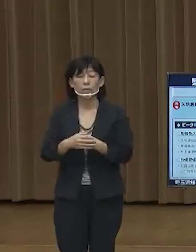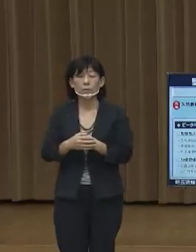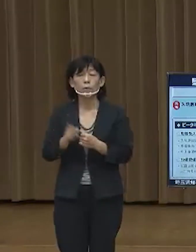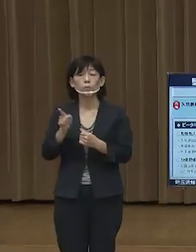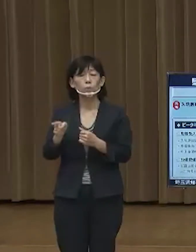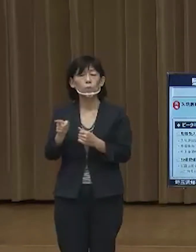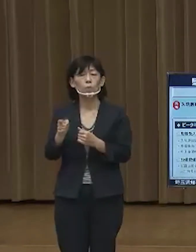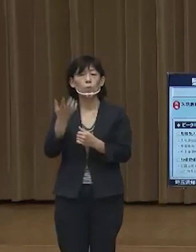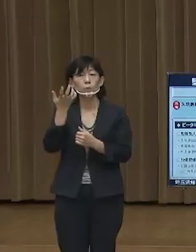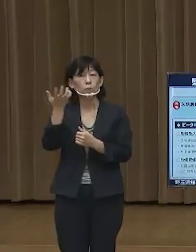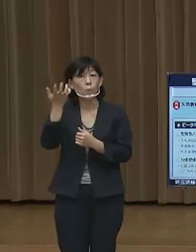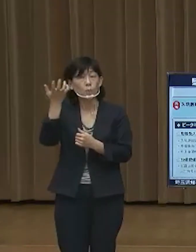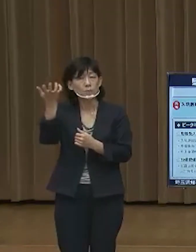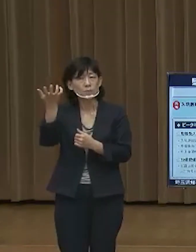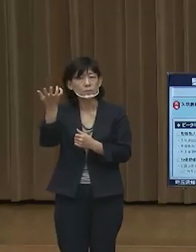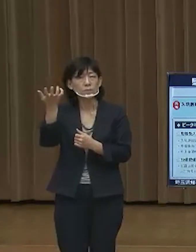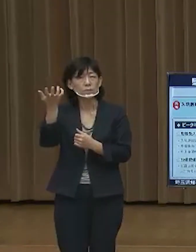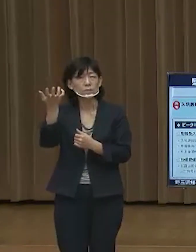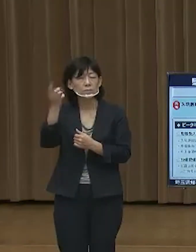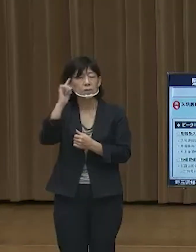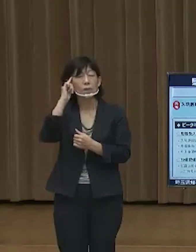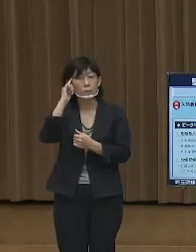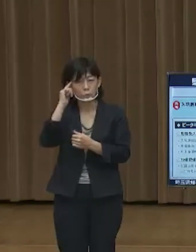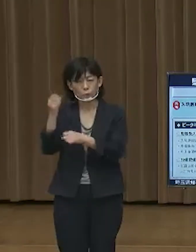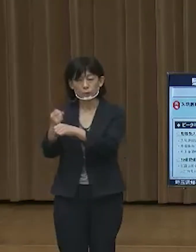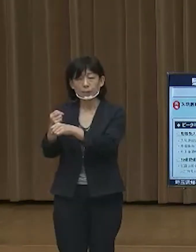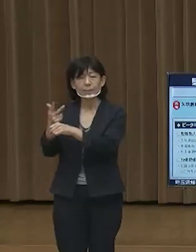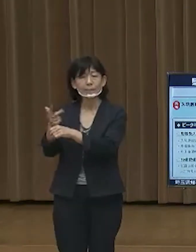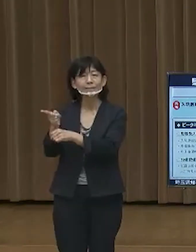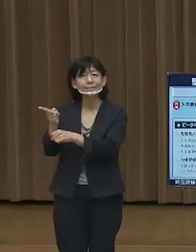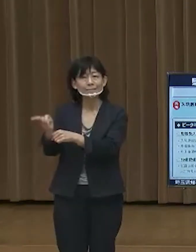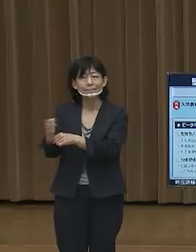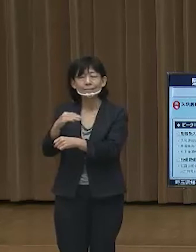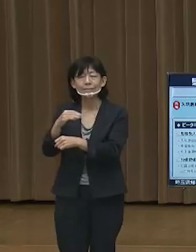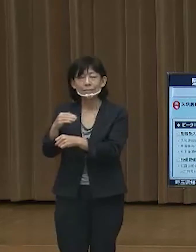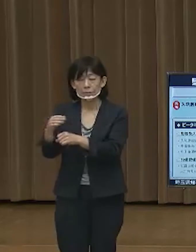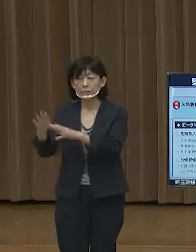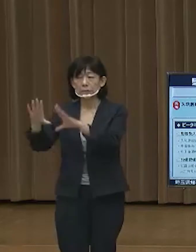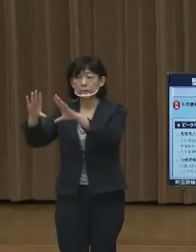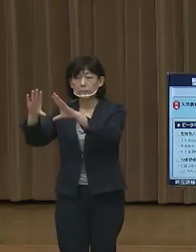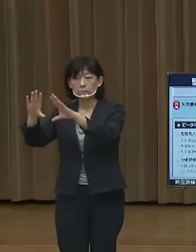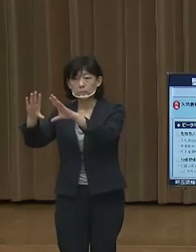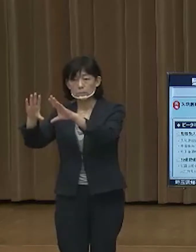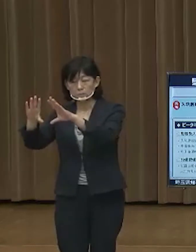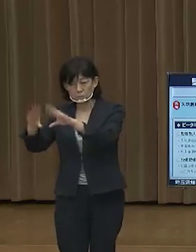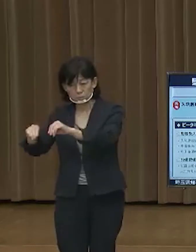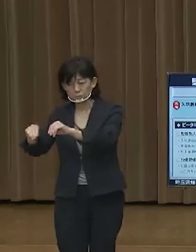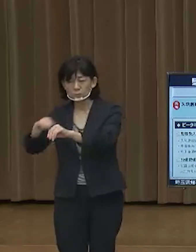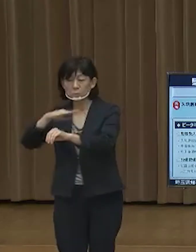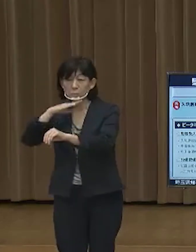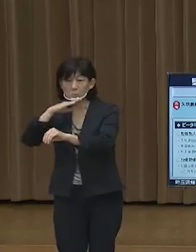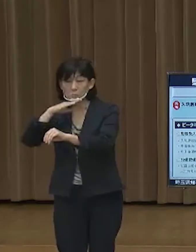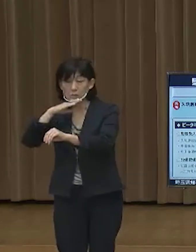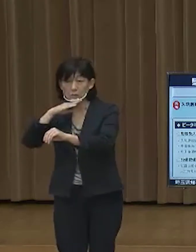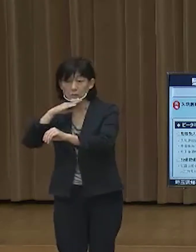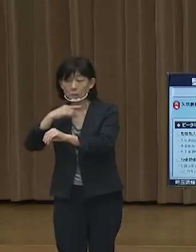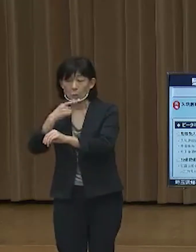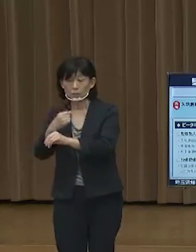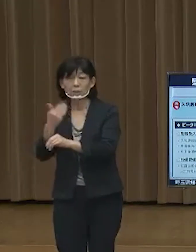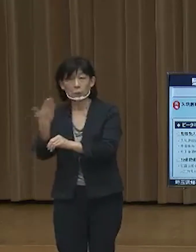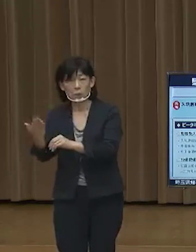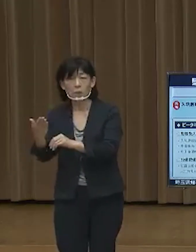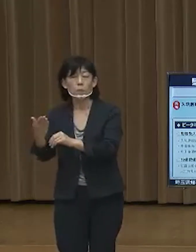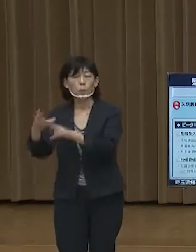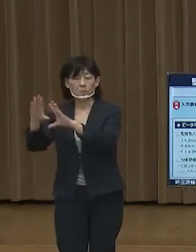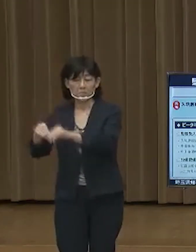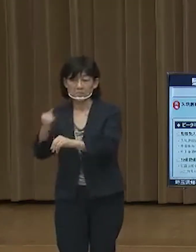のことも考慮するとですね、埼玉市にこれ以上待っていただく必要があるのか、その辺については知事としてどういう